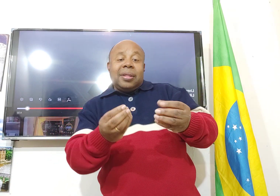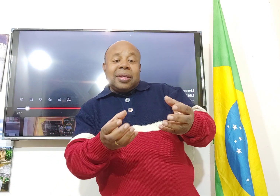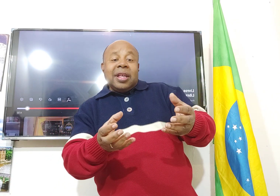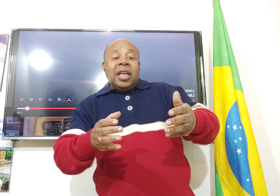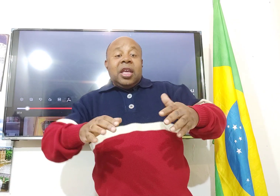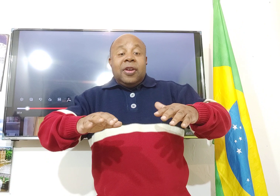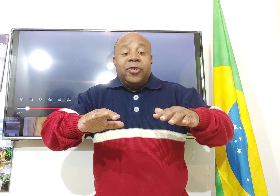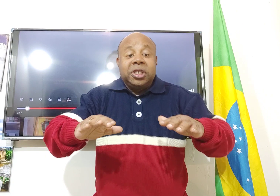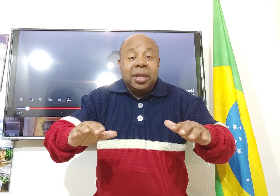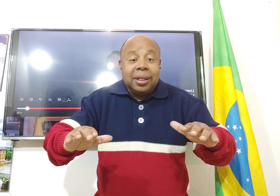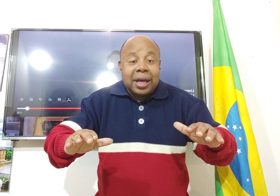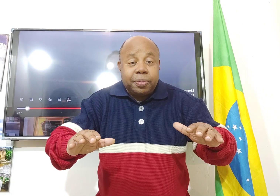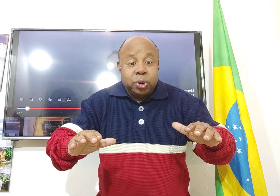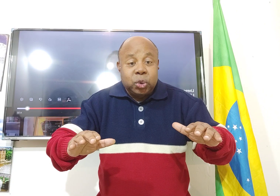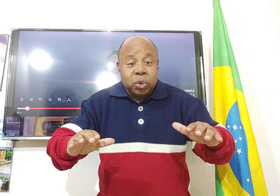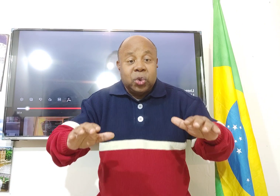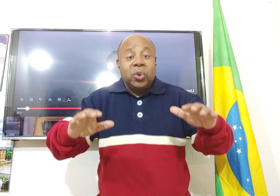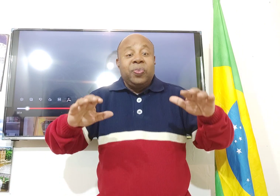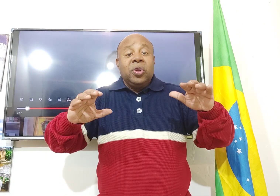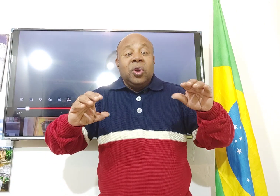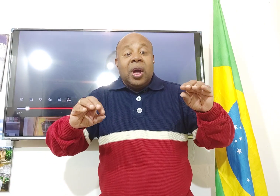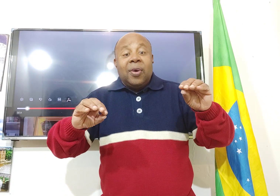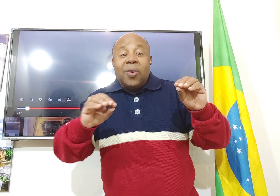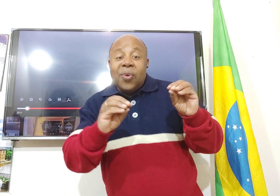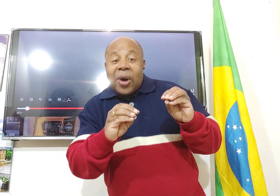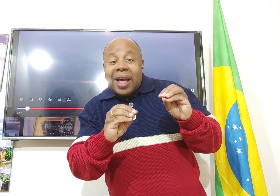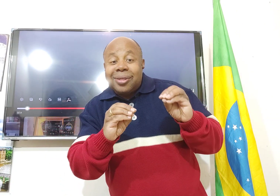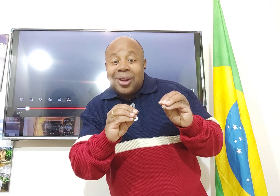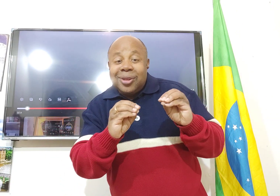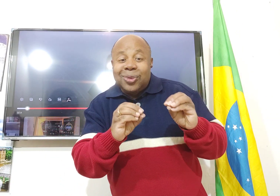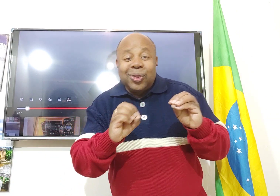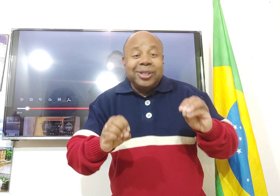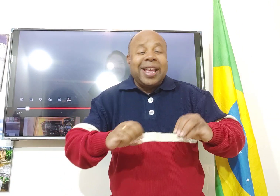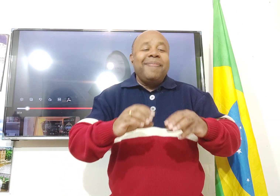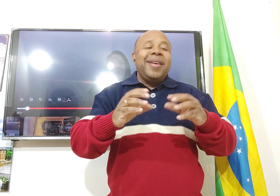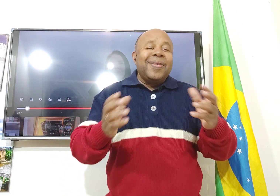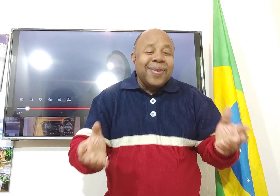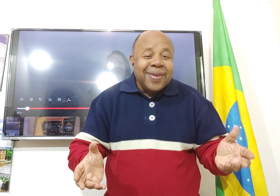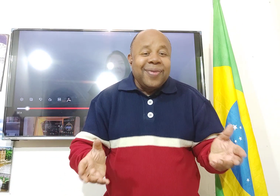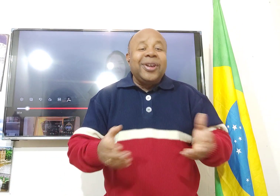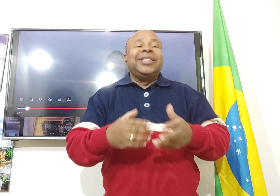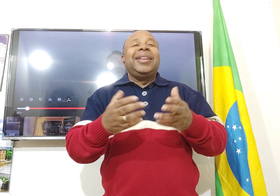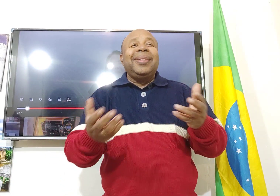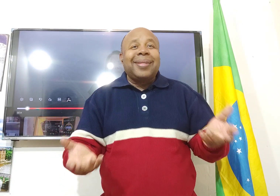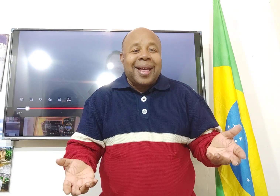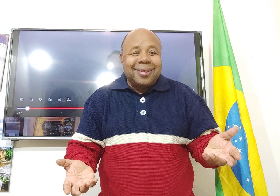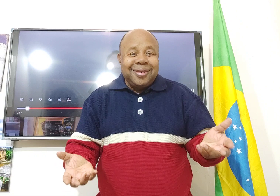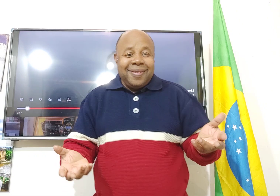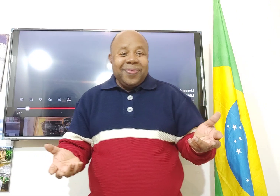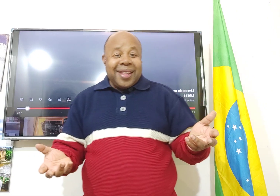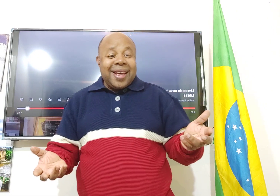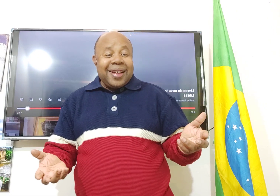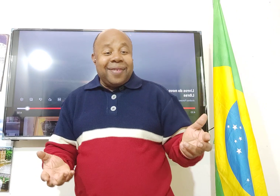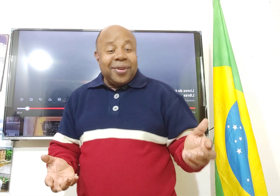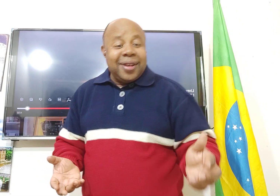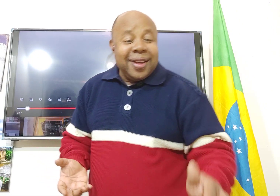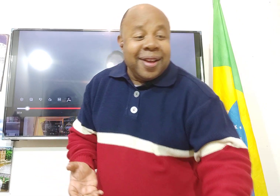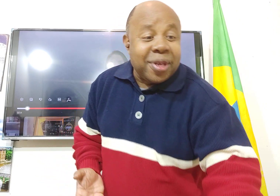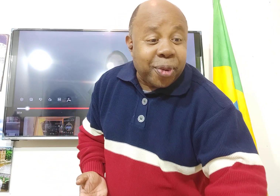mais infantilizada para o surdo? A história do surdo já é meio infantilizada, né? Você pode